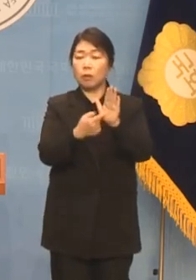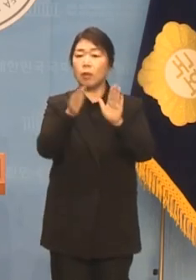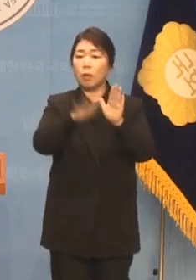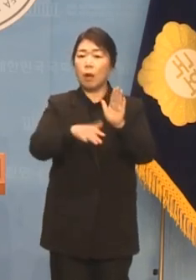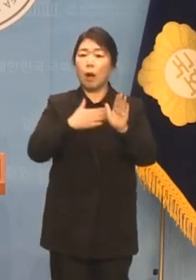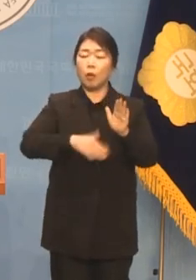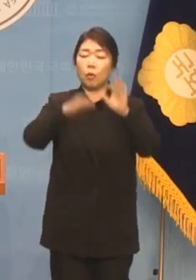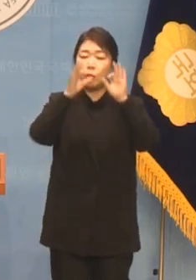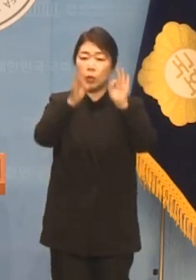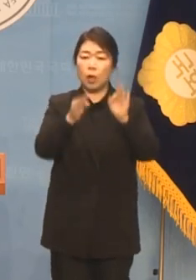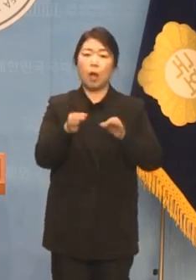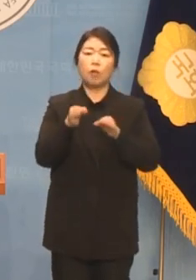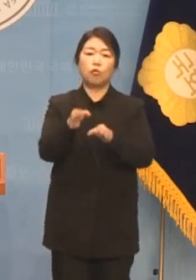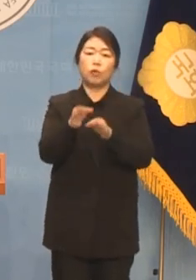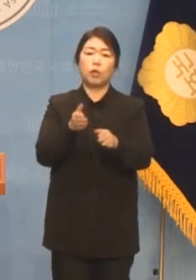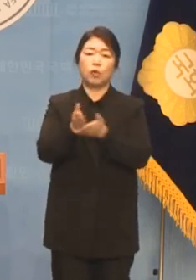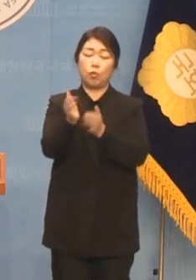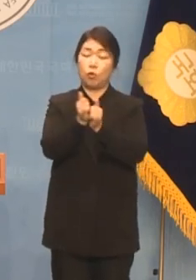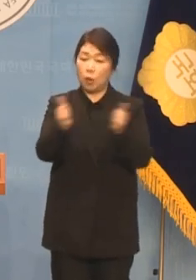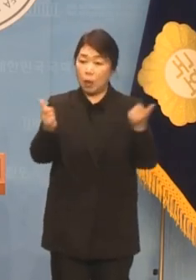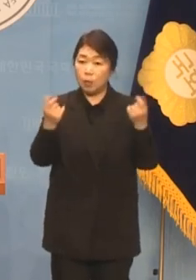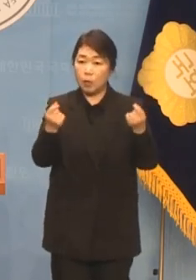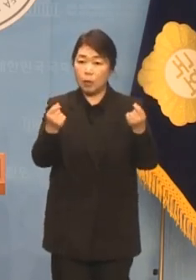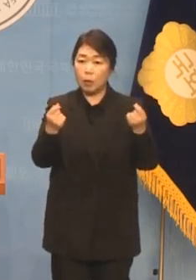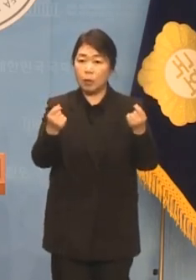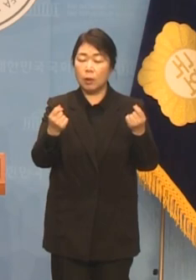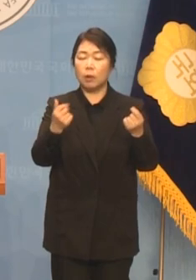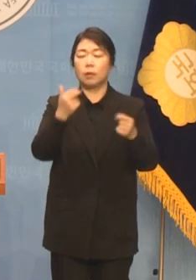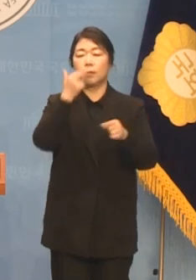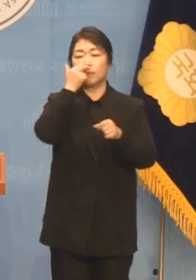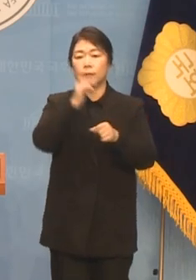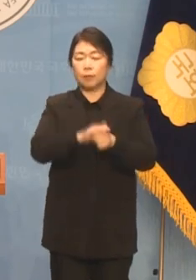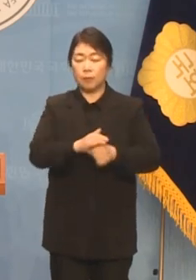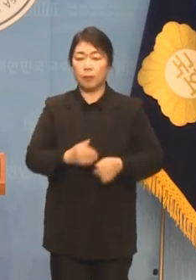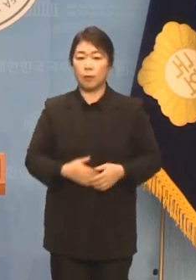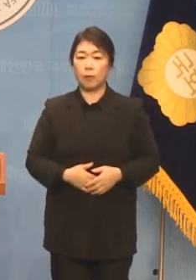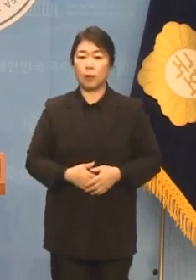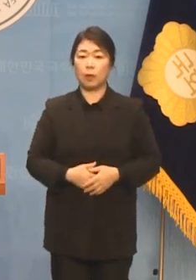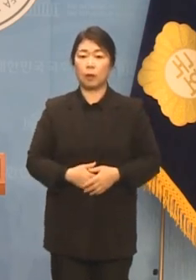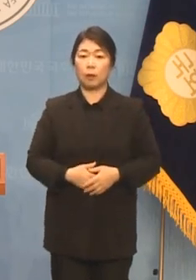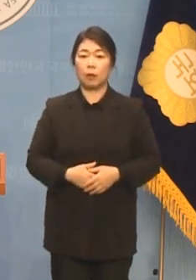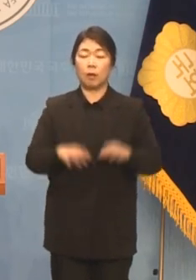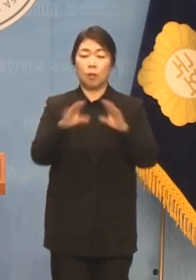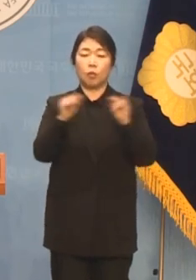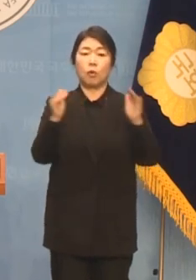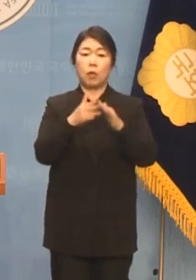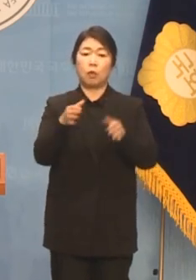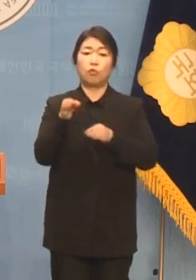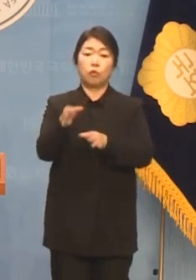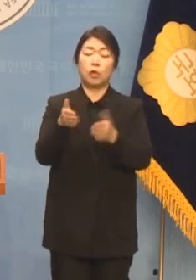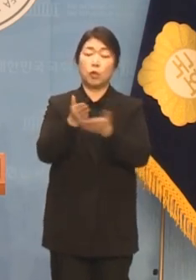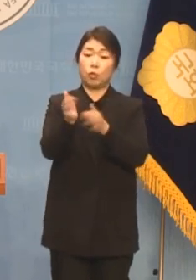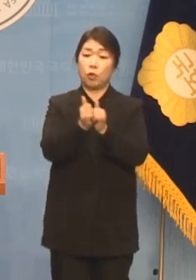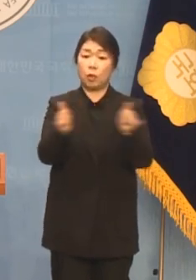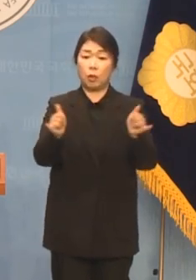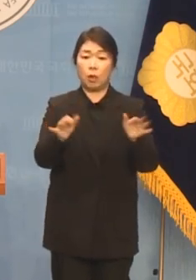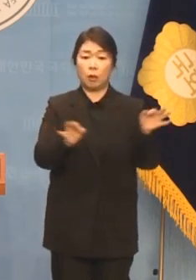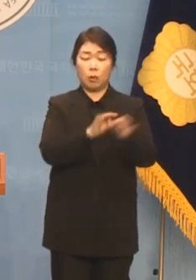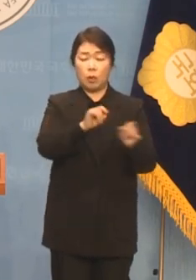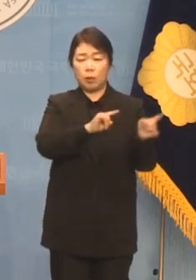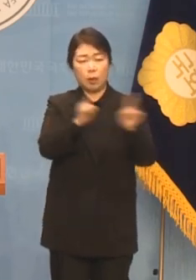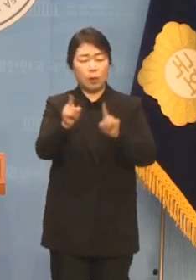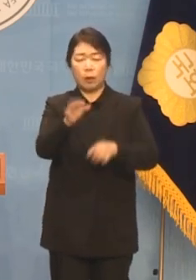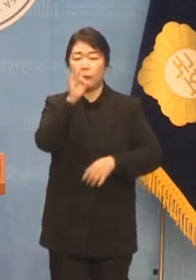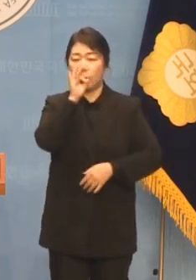알고보니 투기 전문가였다 참담합니다 부동산투기 전문가로 경제를 살릴